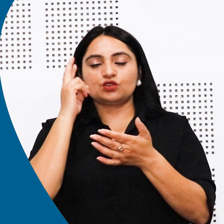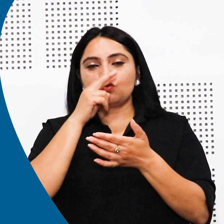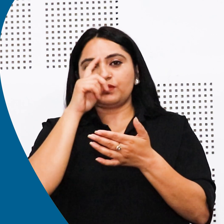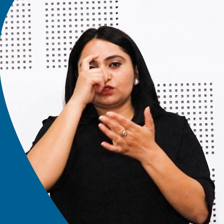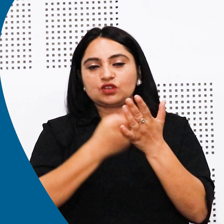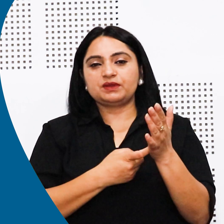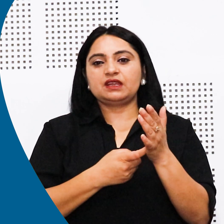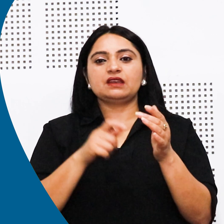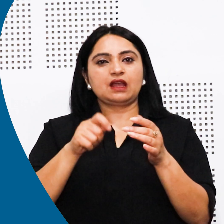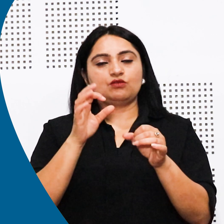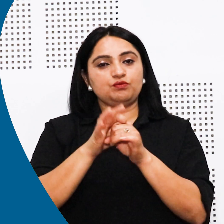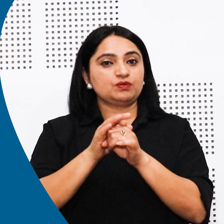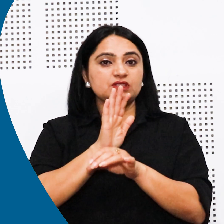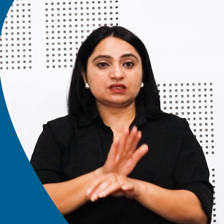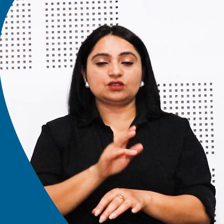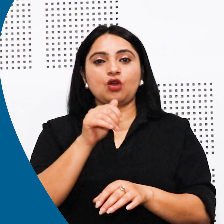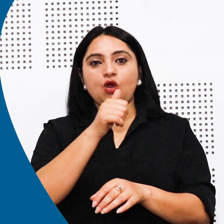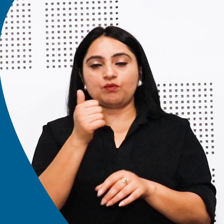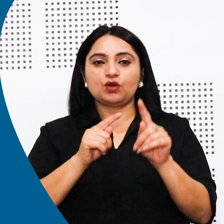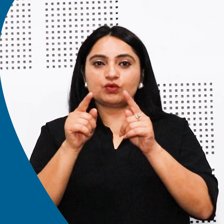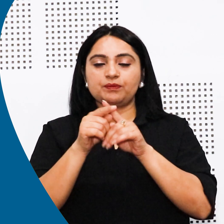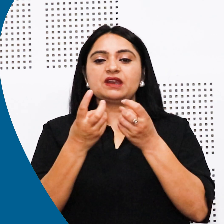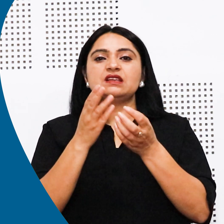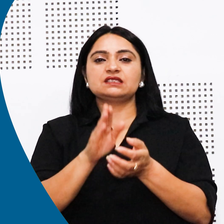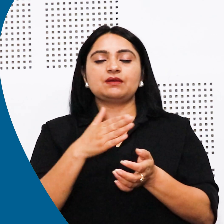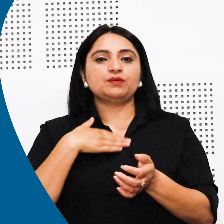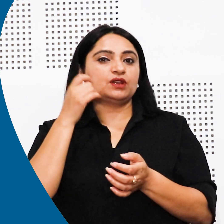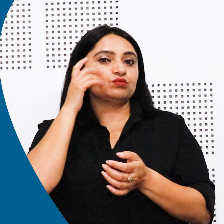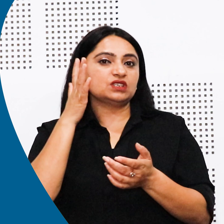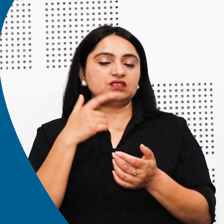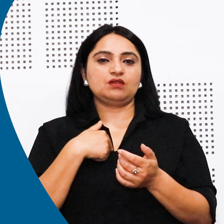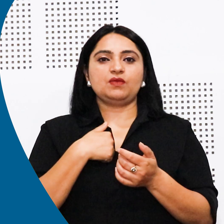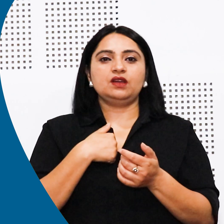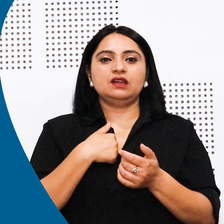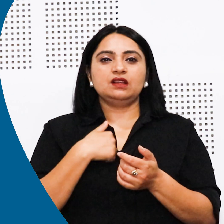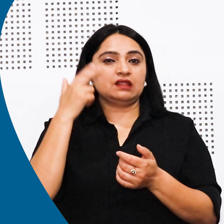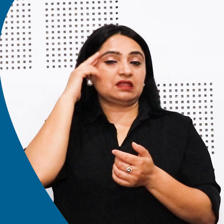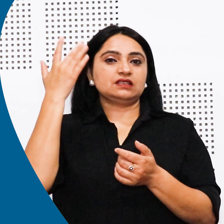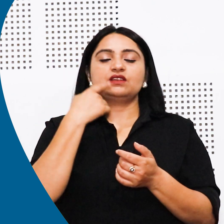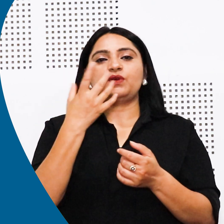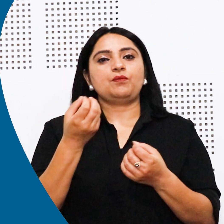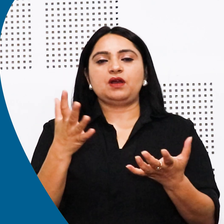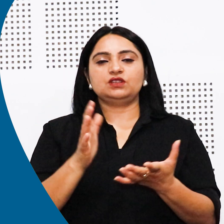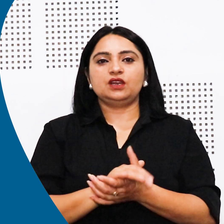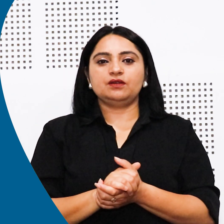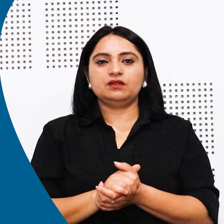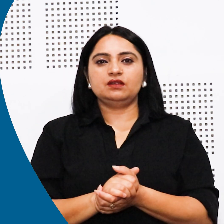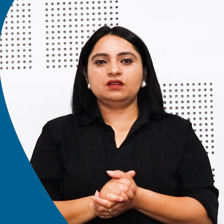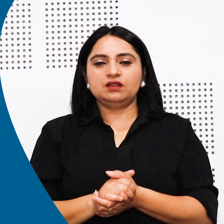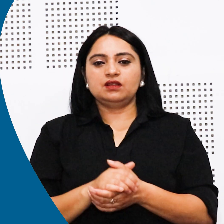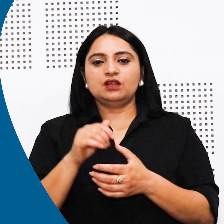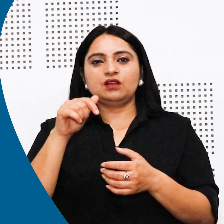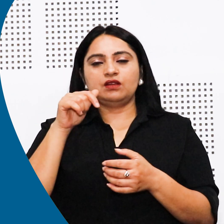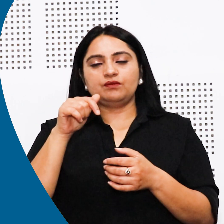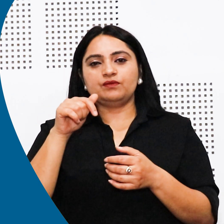व्यवस्था भइसकेको कारणले गर्दाखेरि अब कुनै पनि हिसाबले मैले बुझेको छैन जानेको छैन मसँग थाहै छैन भनेर भन्न पाइँदैन। अझ पनि